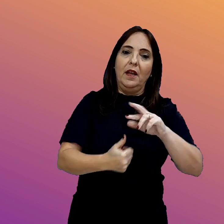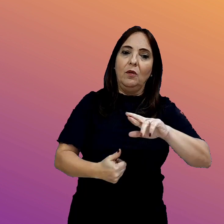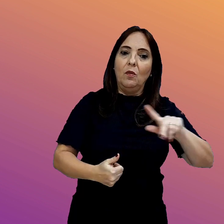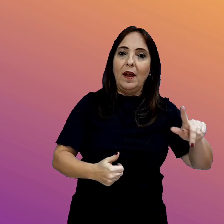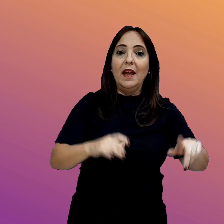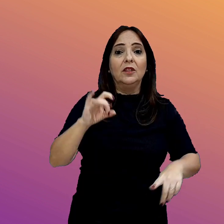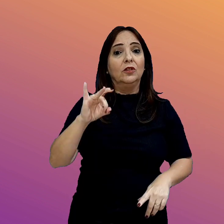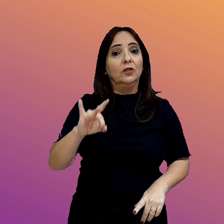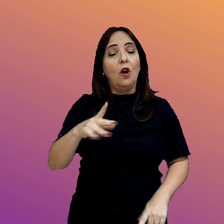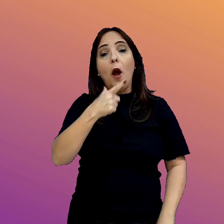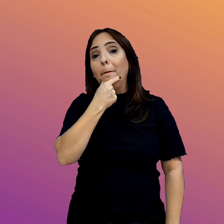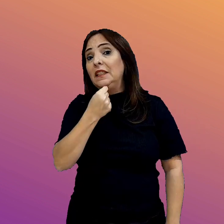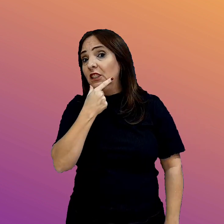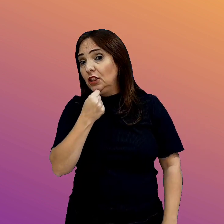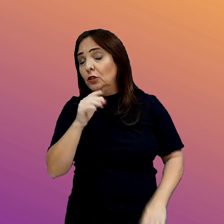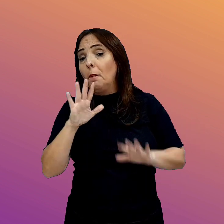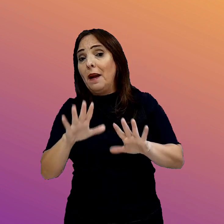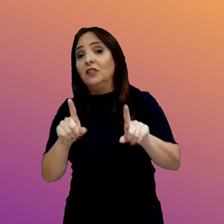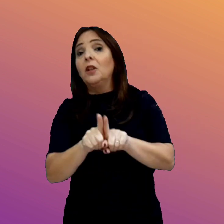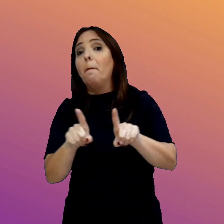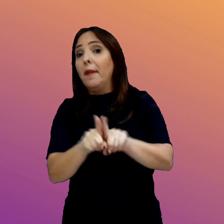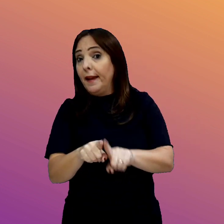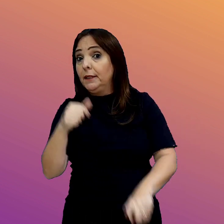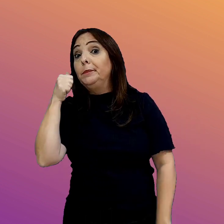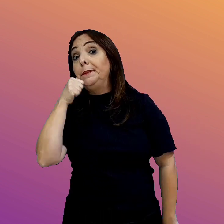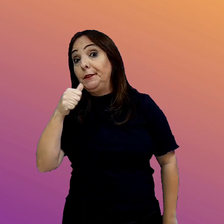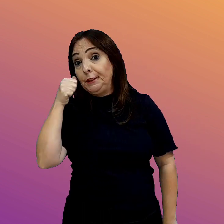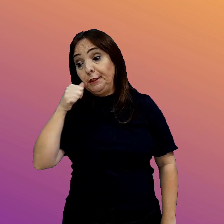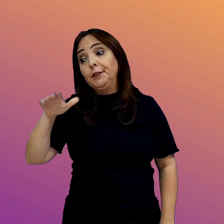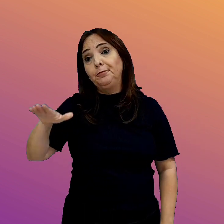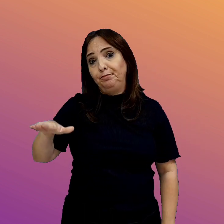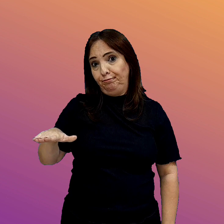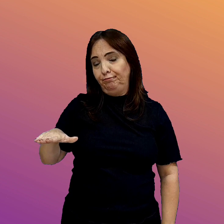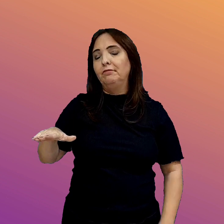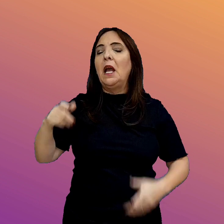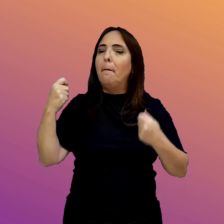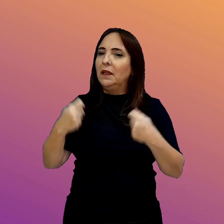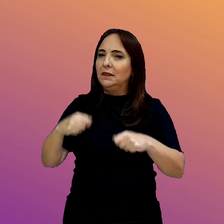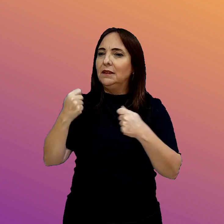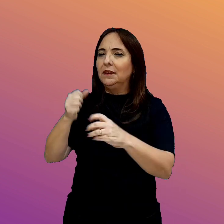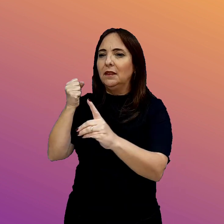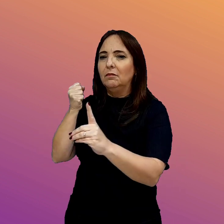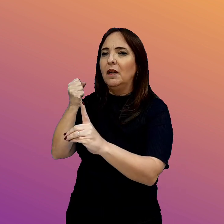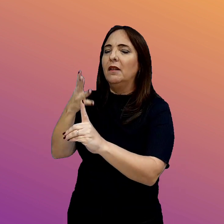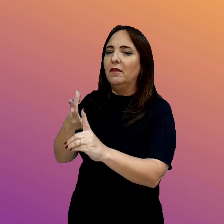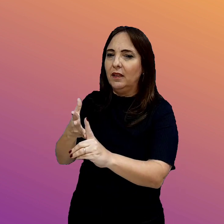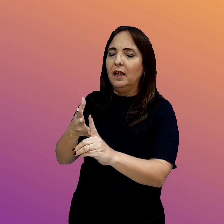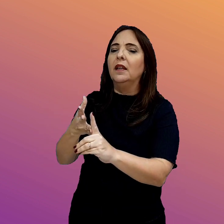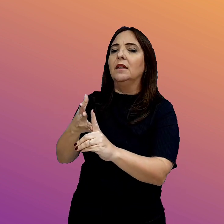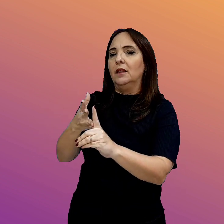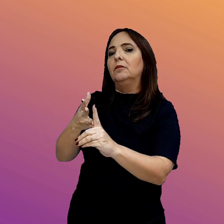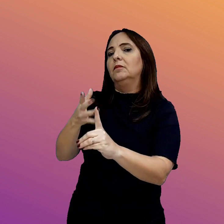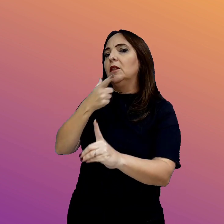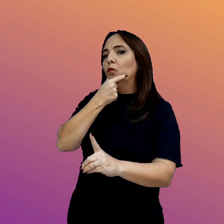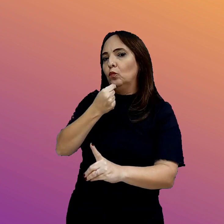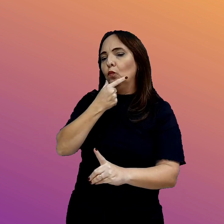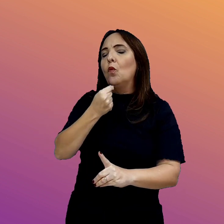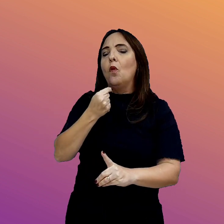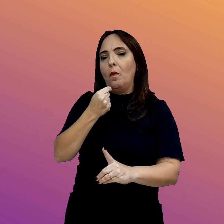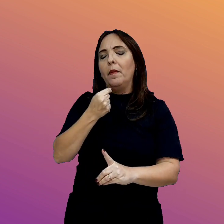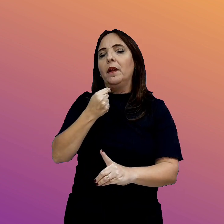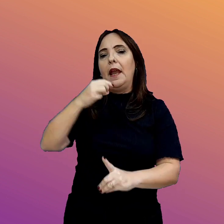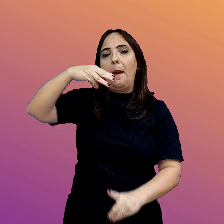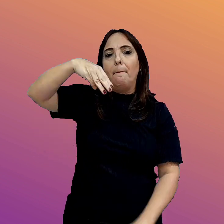os meninos, não, as meninas também. O inverso, ter uma referência masculina. Sim, é importante ter essa referência masculina. Isso é